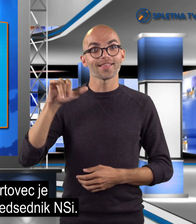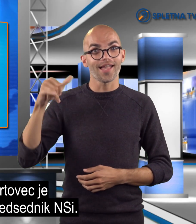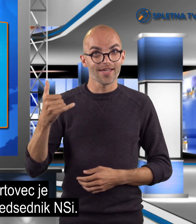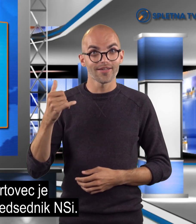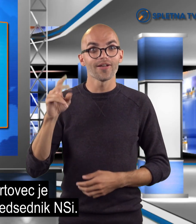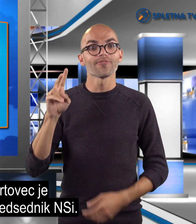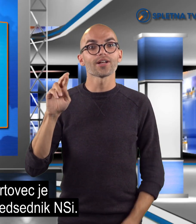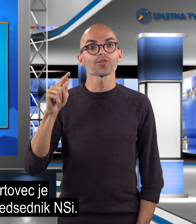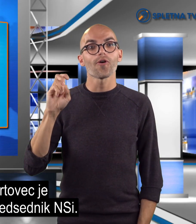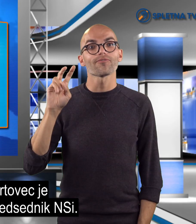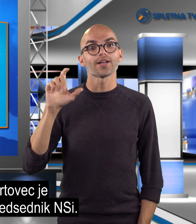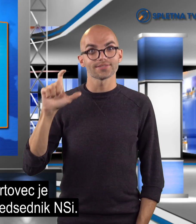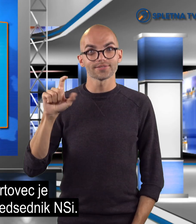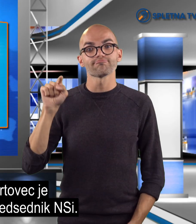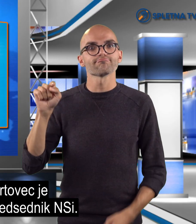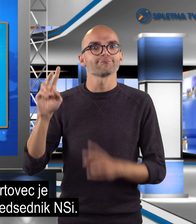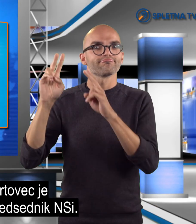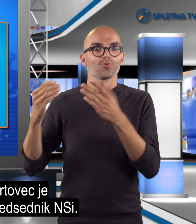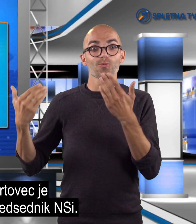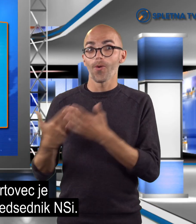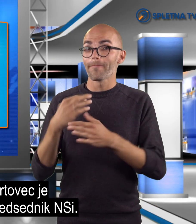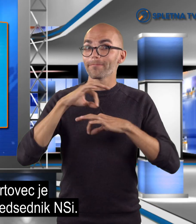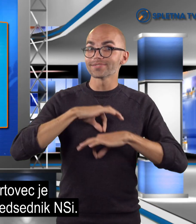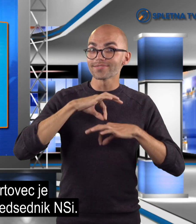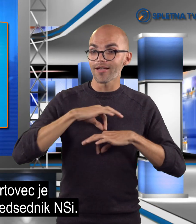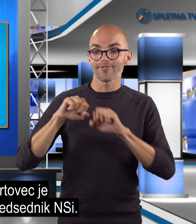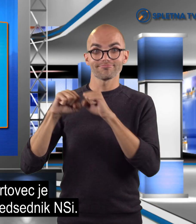Jernej Vrtovec je postal novi predsednik NSI.